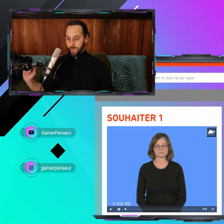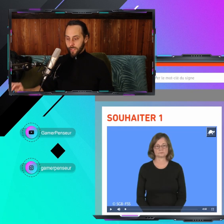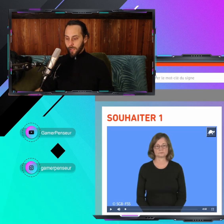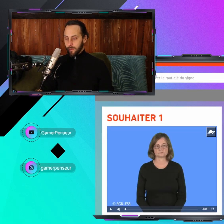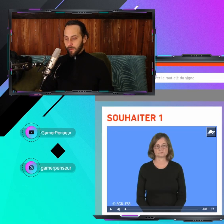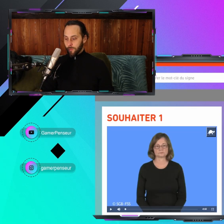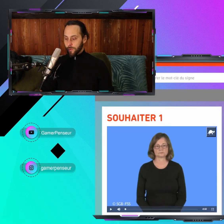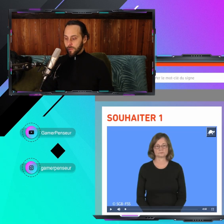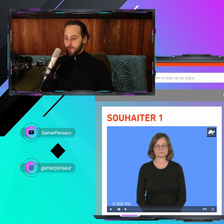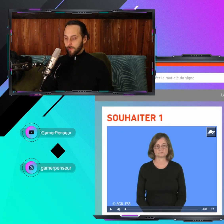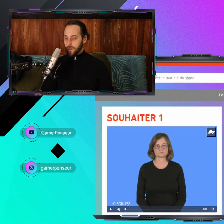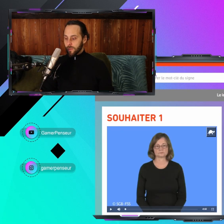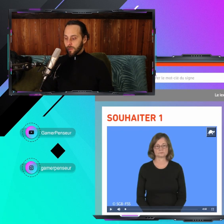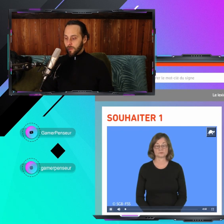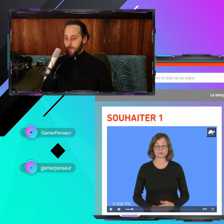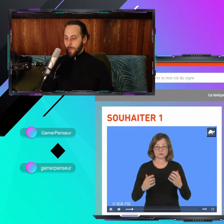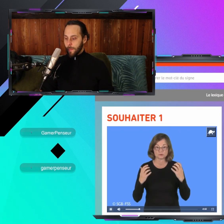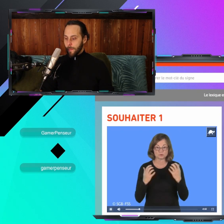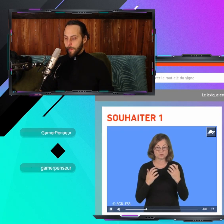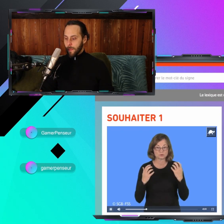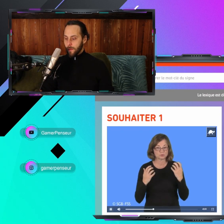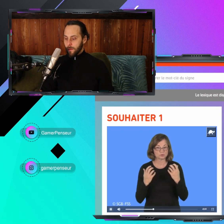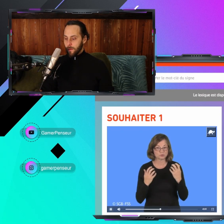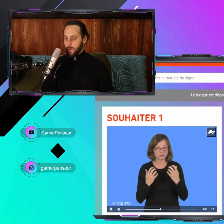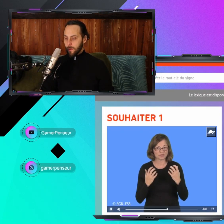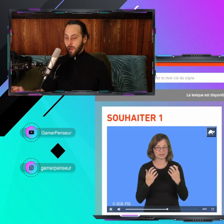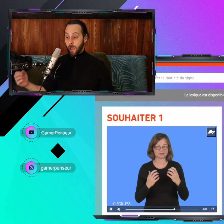Je viens direct à ta proposition, Lini.